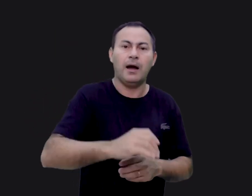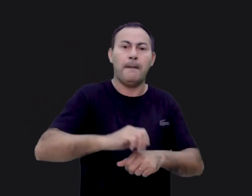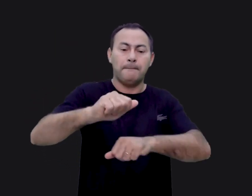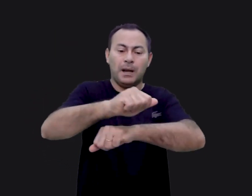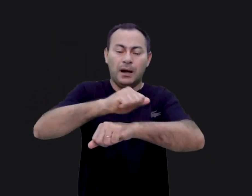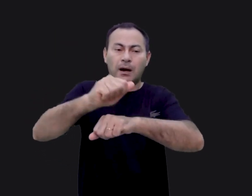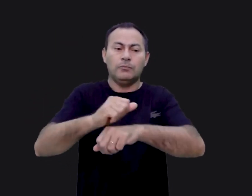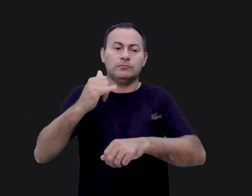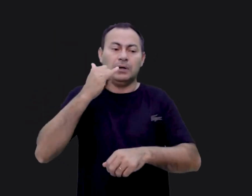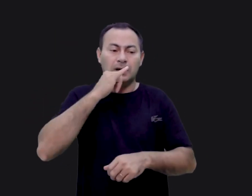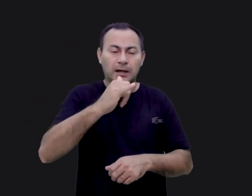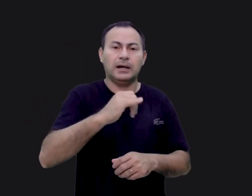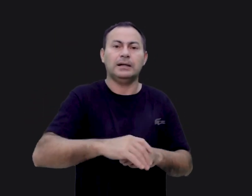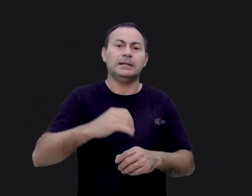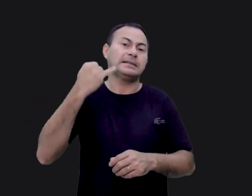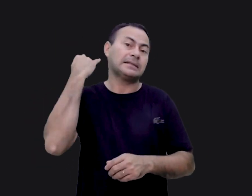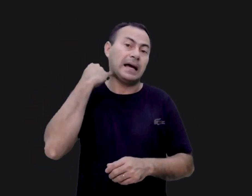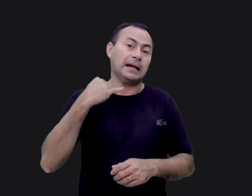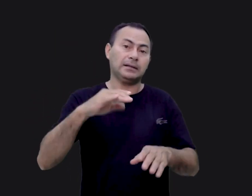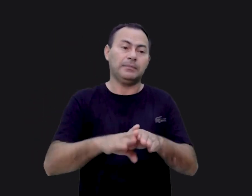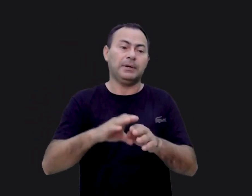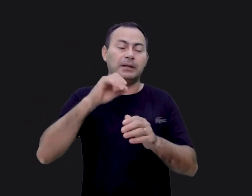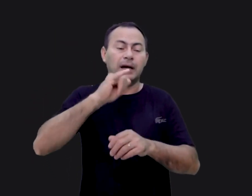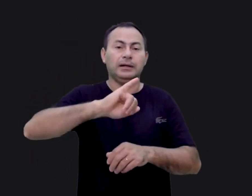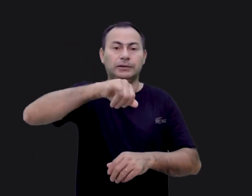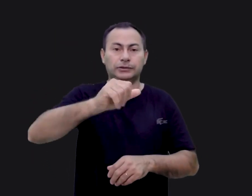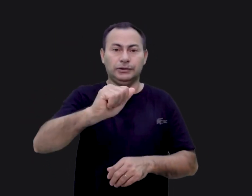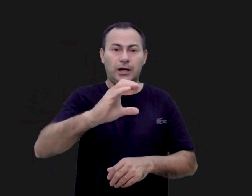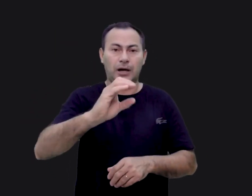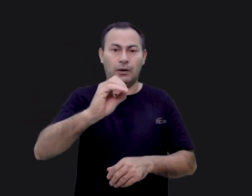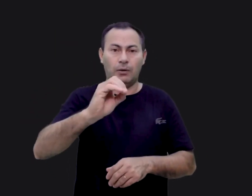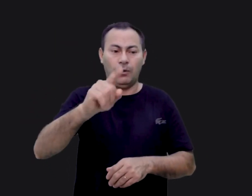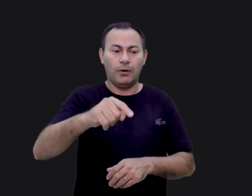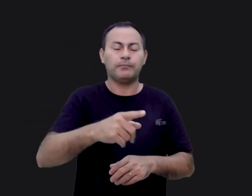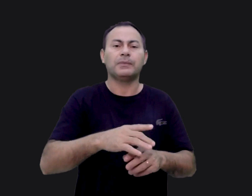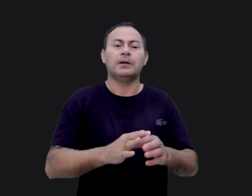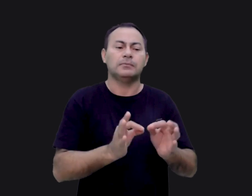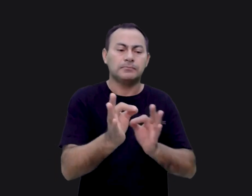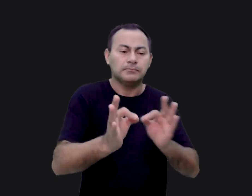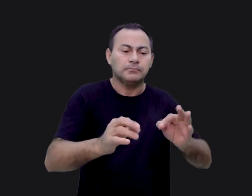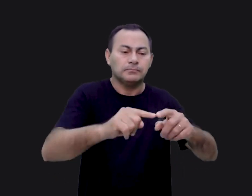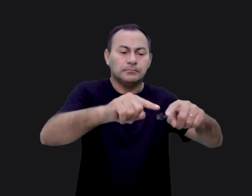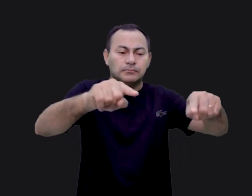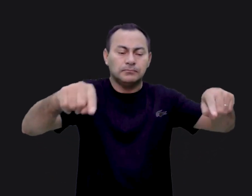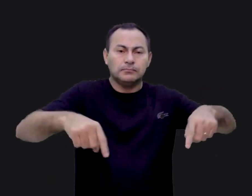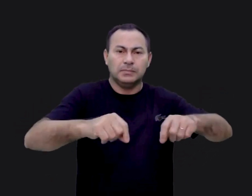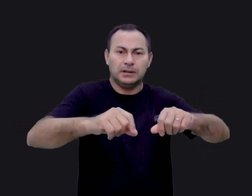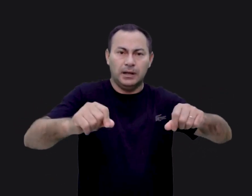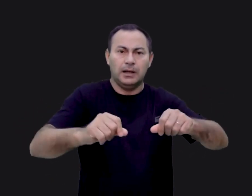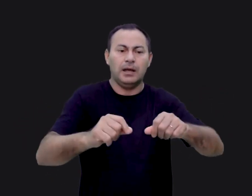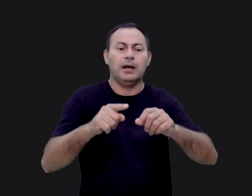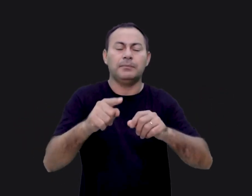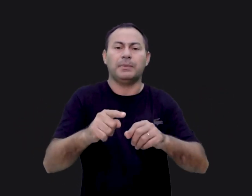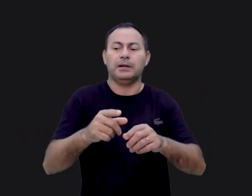Isaque e a Jacó que tinha preparado essa terra especial para eles. Nós a chamamos de a Terra